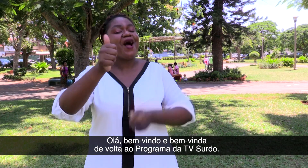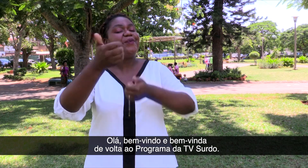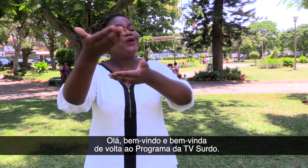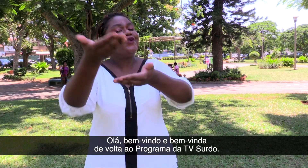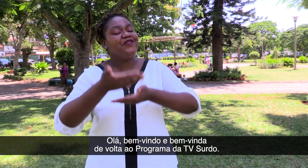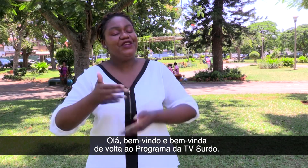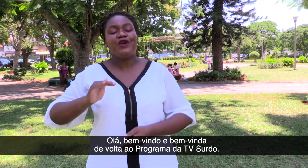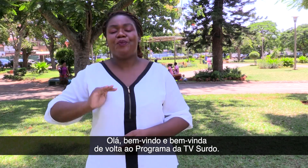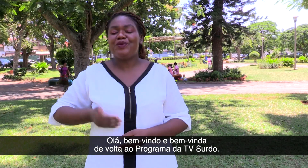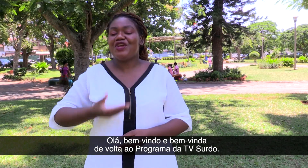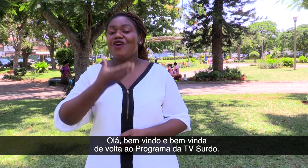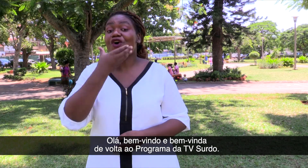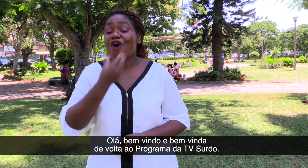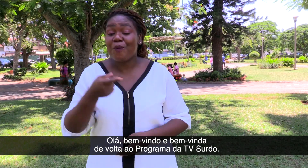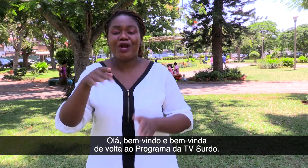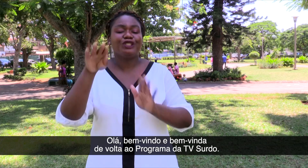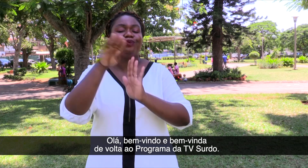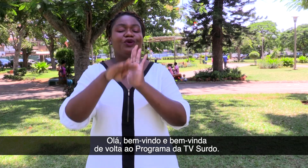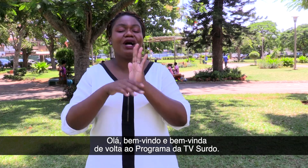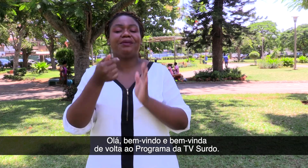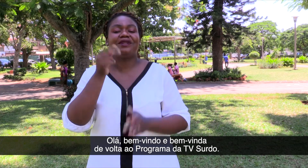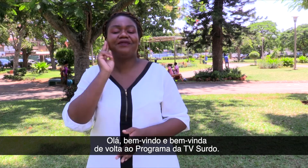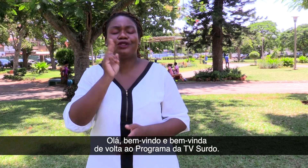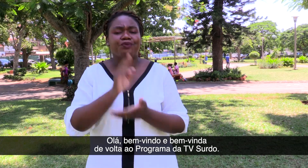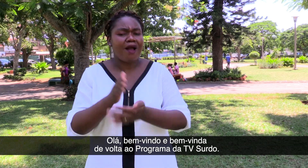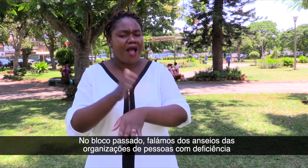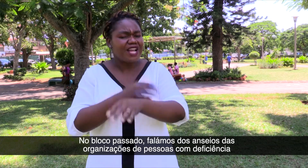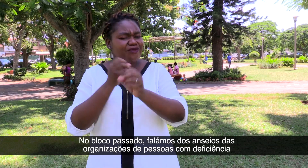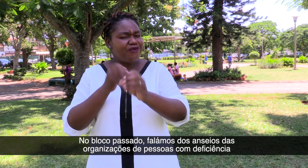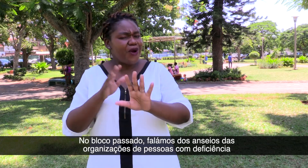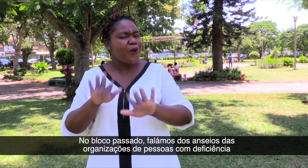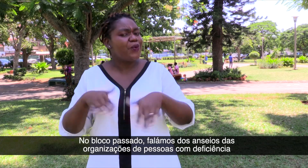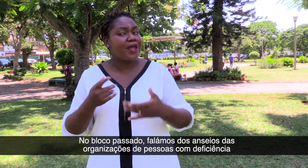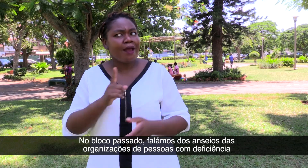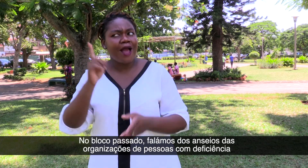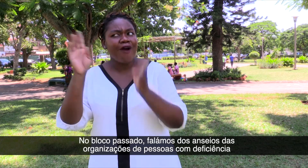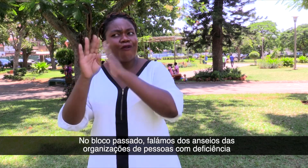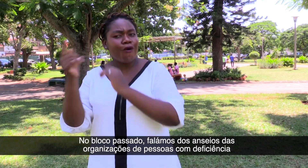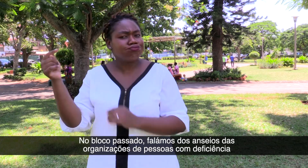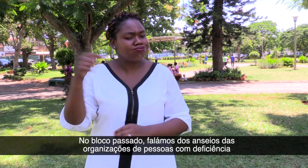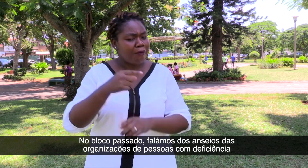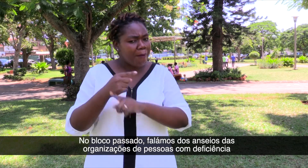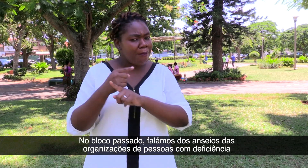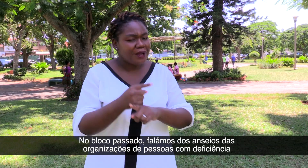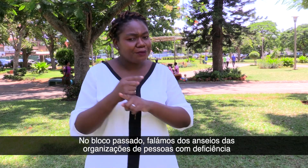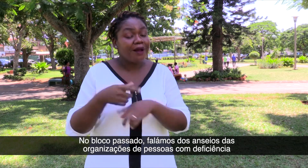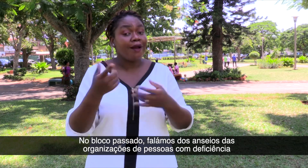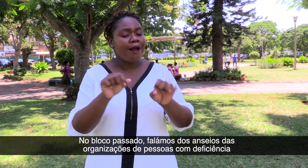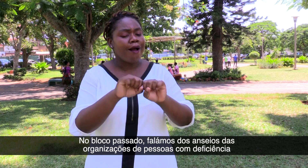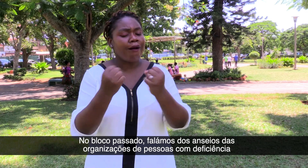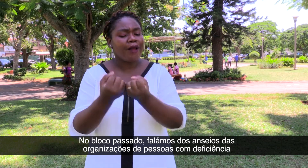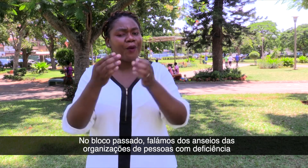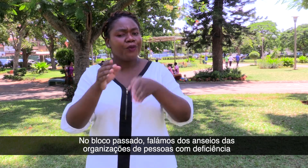Olá, bem-vindo e bem-vinda de volta ao programa da TV Surdo. No bloco passado, falamos dos anseios das